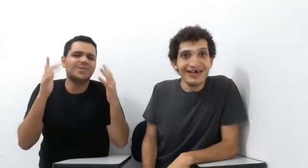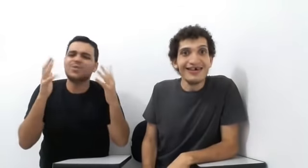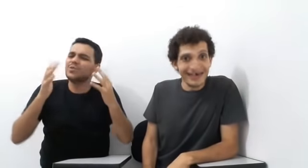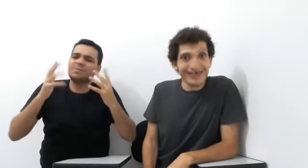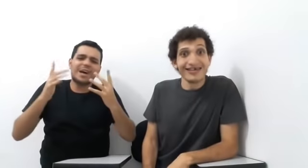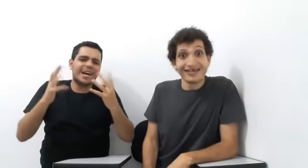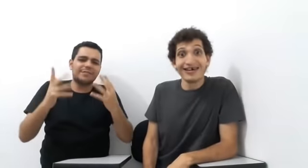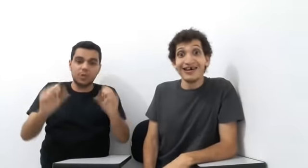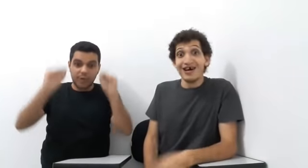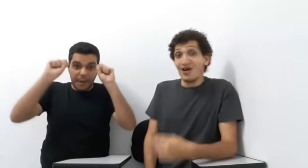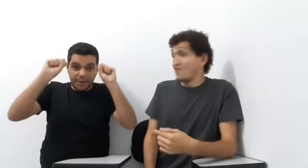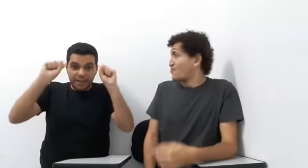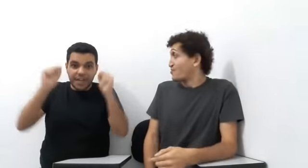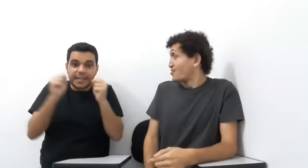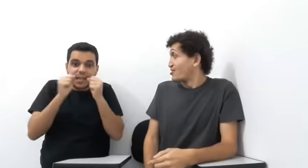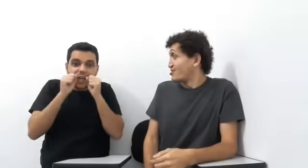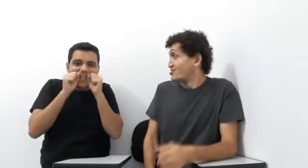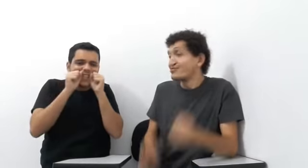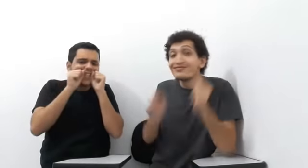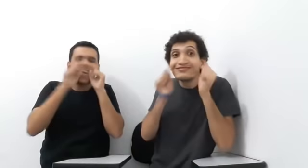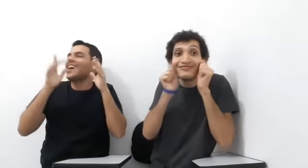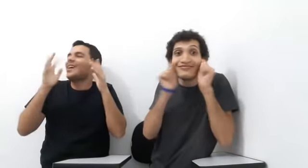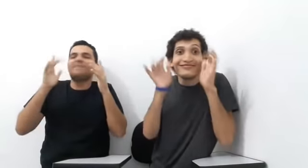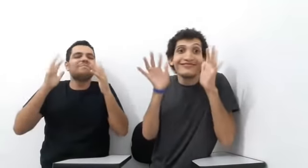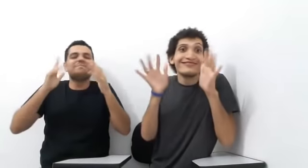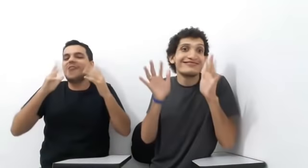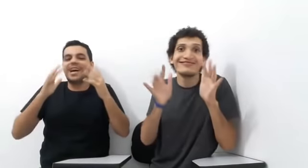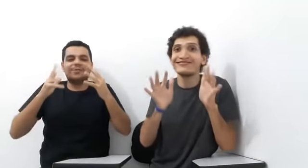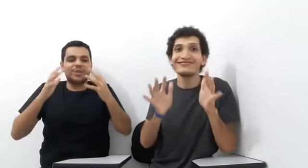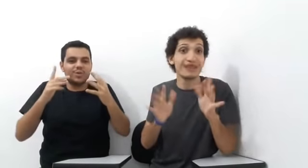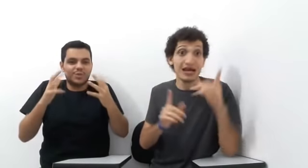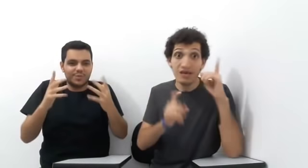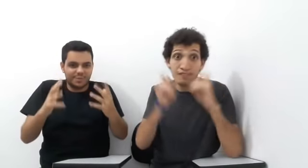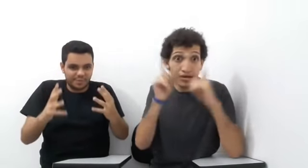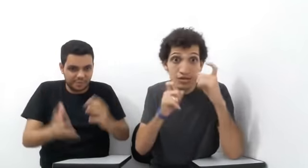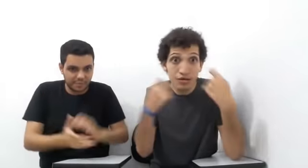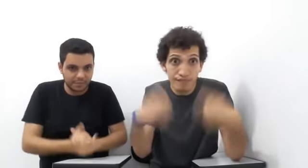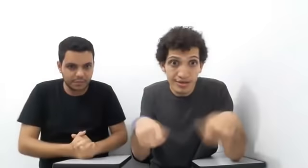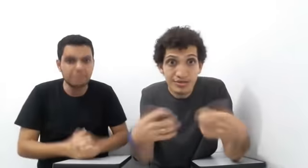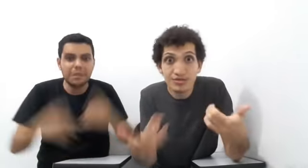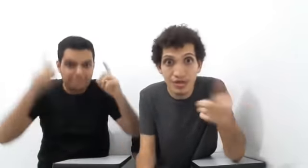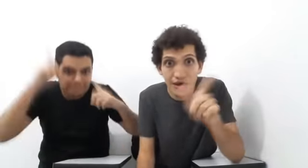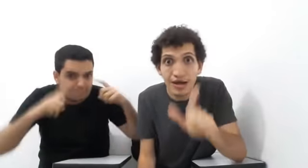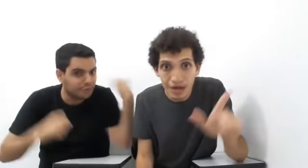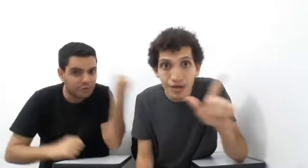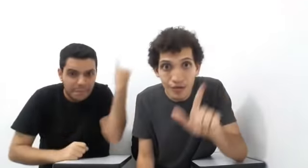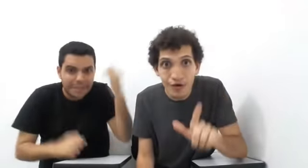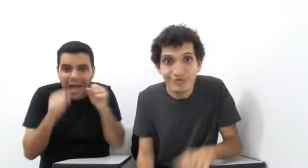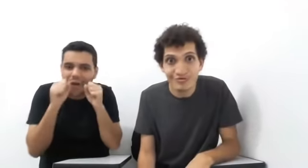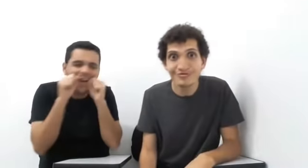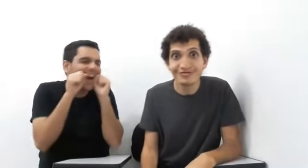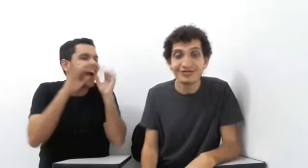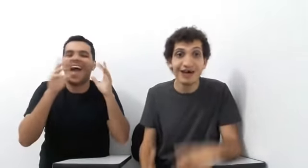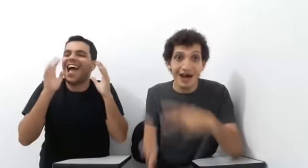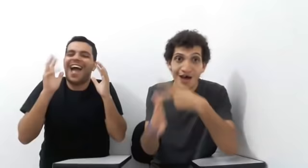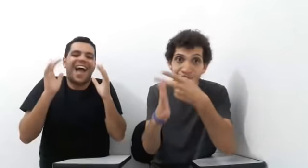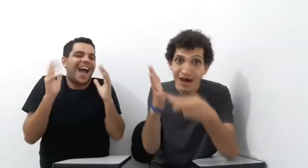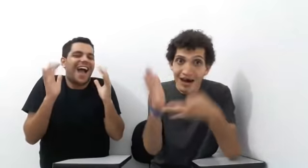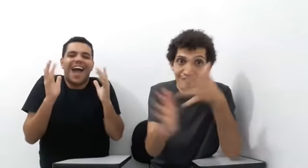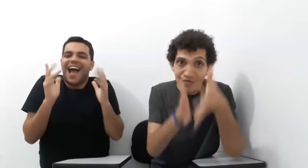Maravilhoso, maravilhoso. A mão fechada em S, maravilhoso. A expressão precisa, né? Fundamental. É um parâmetro da